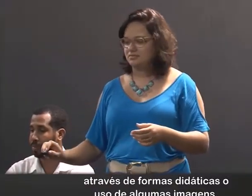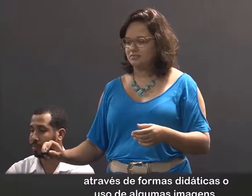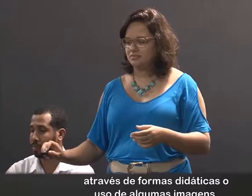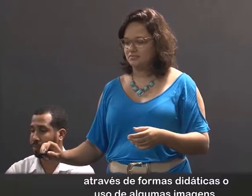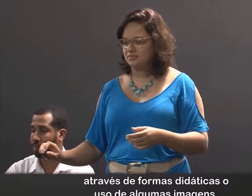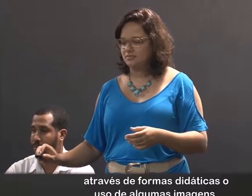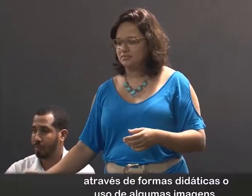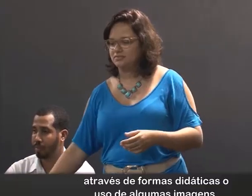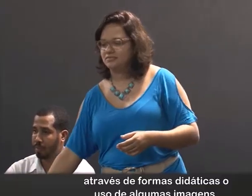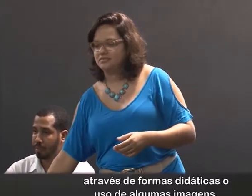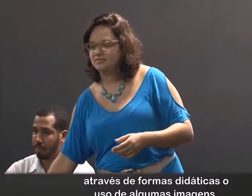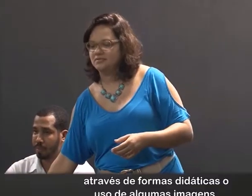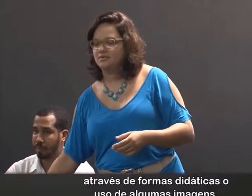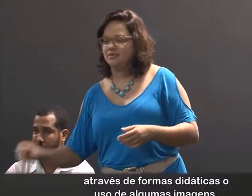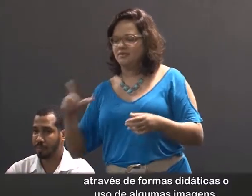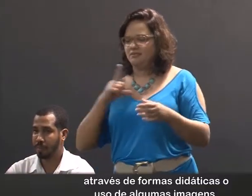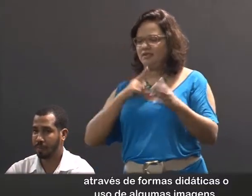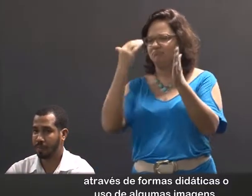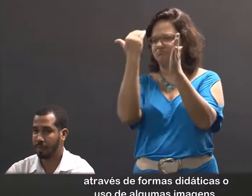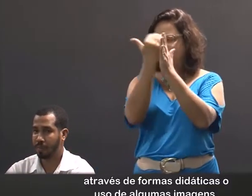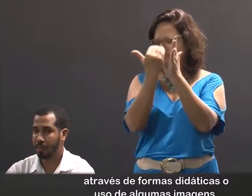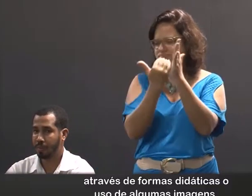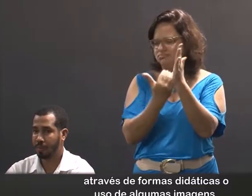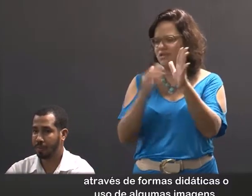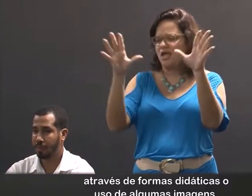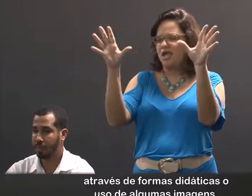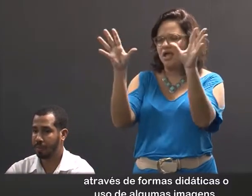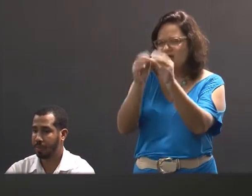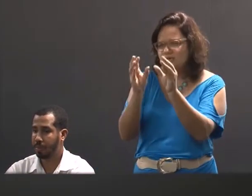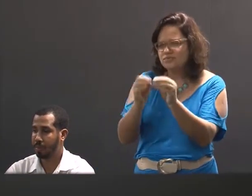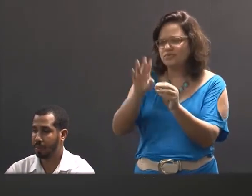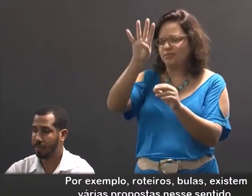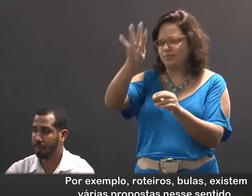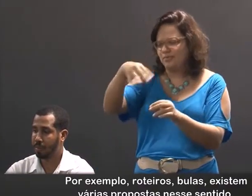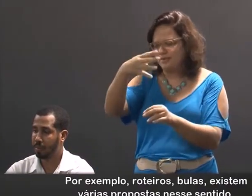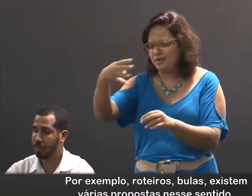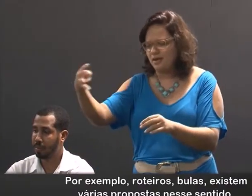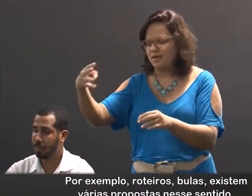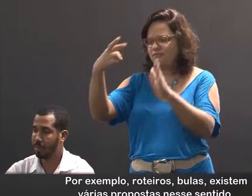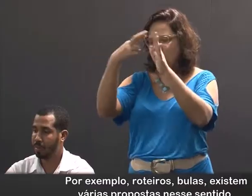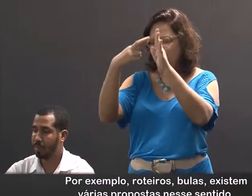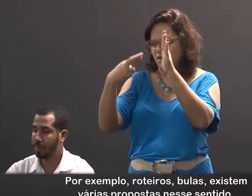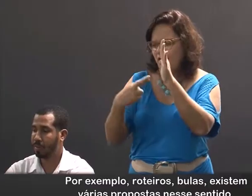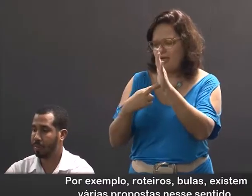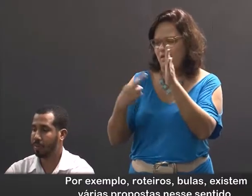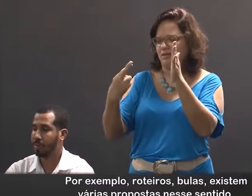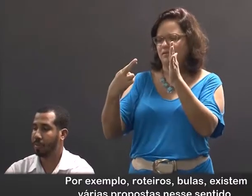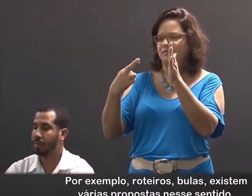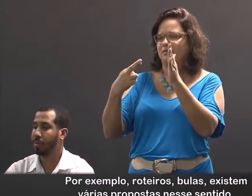através de forma didática, o uso de algumas imagens. Por exemplo, roteiros,